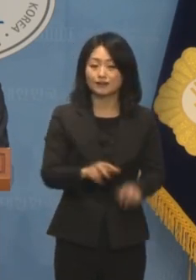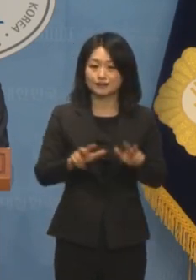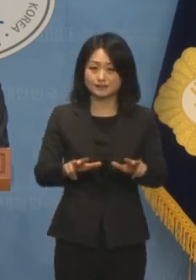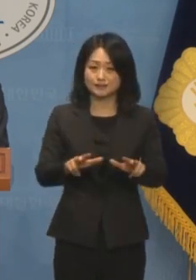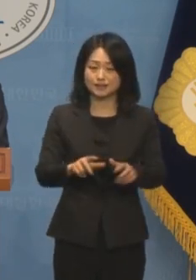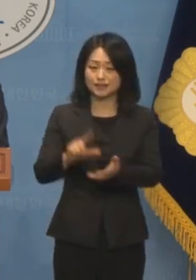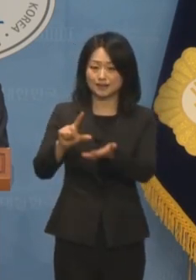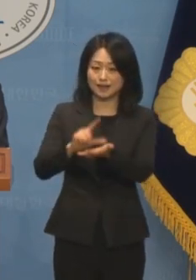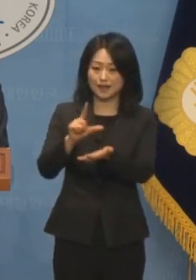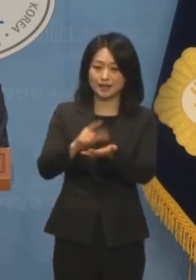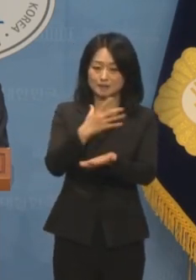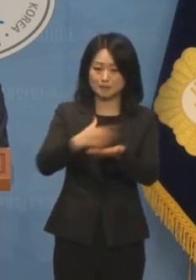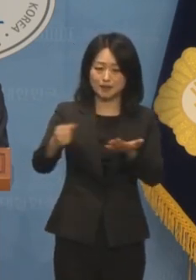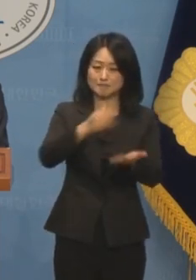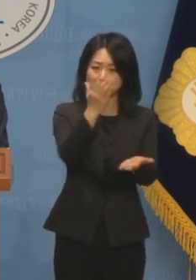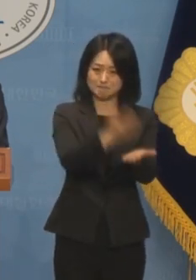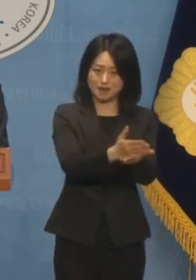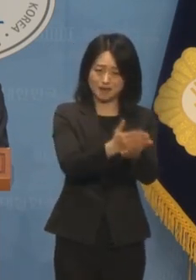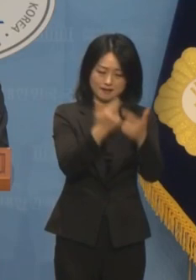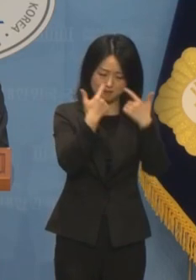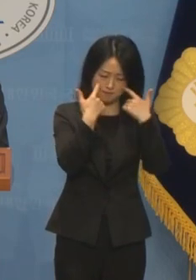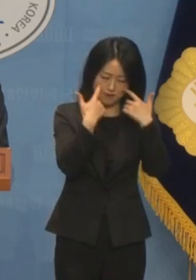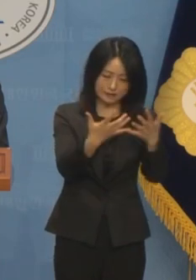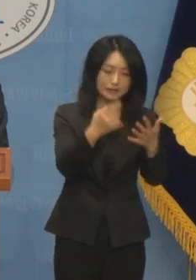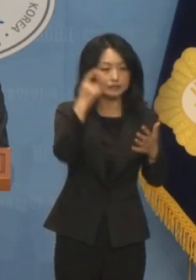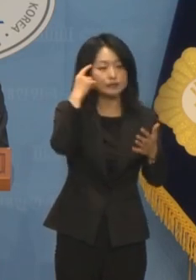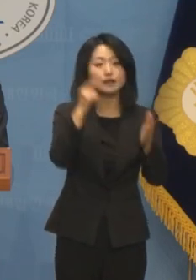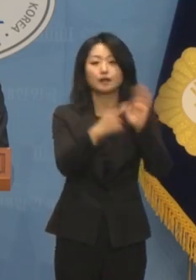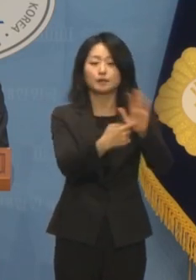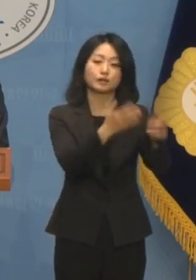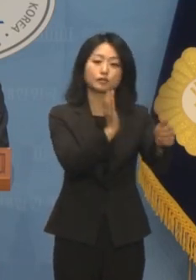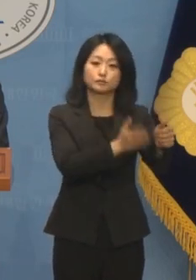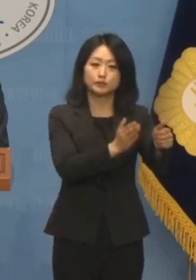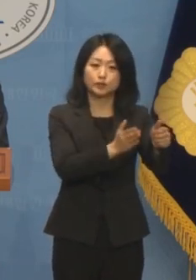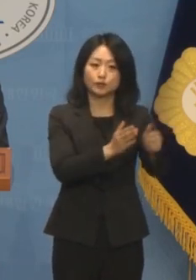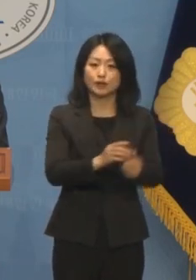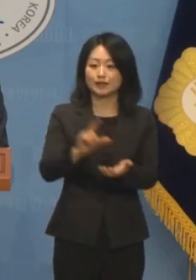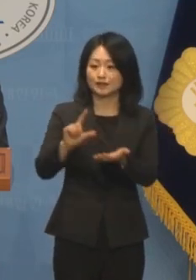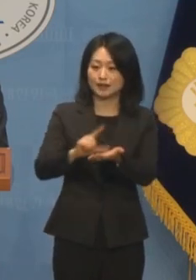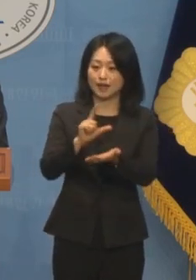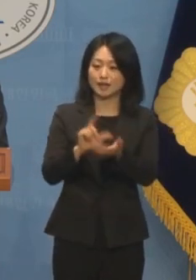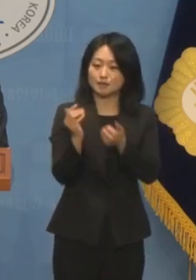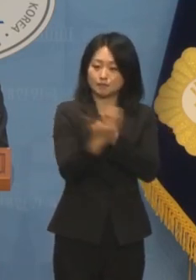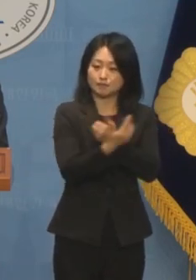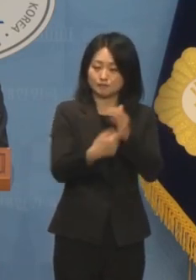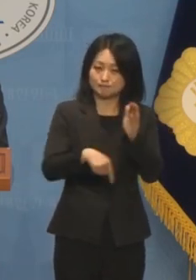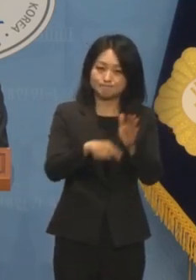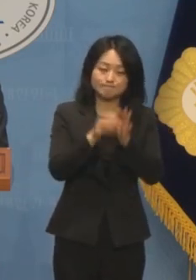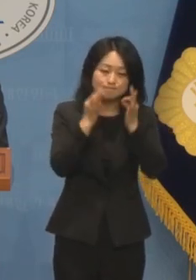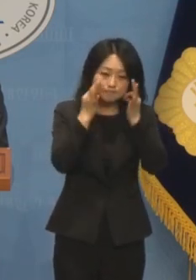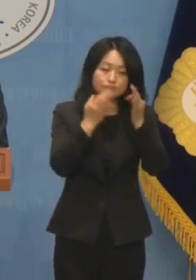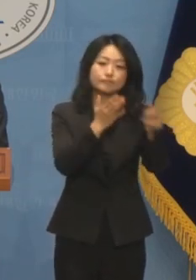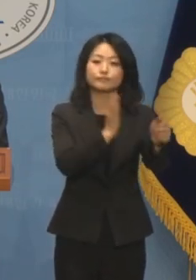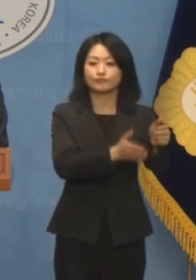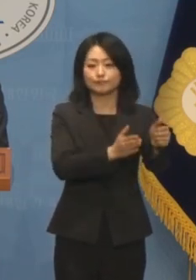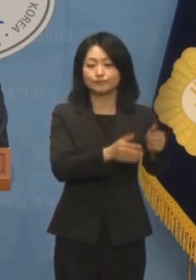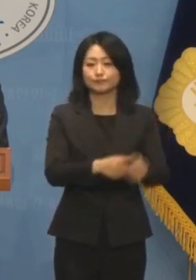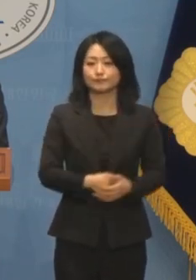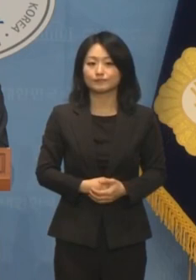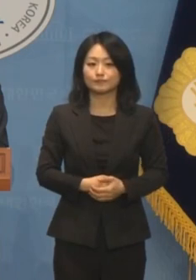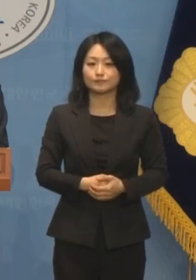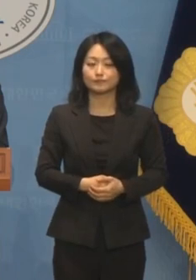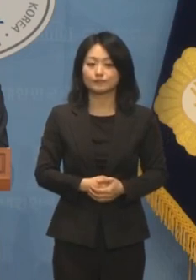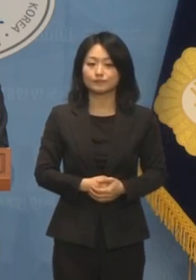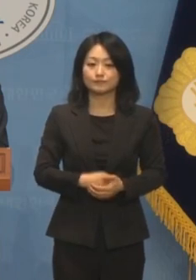이제라도 라인을 절대 빼앗기지 않겠다는 확고한 의지를 밝히고 라인 지키기에 총력을 다하십시오.